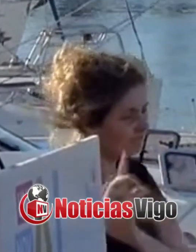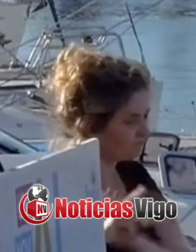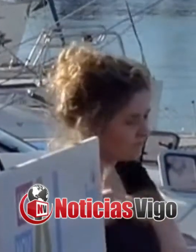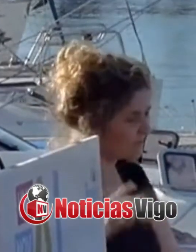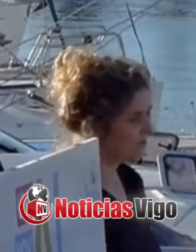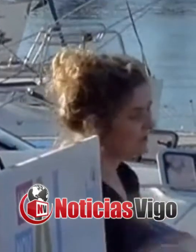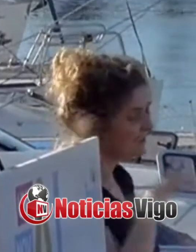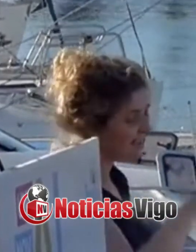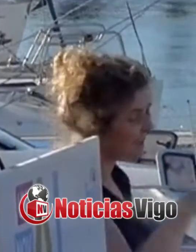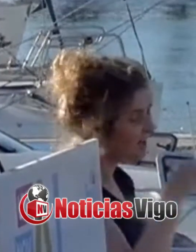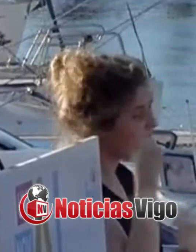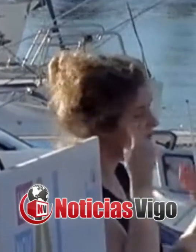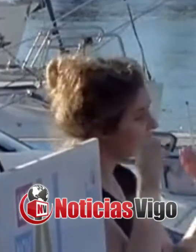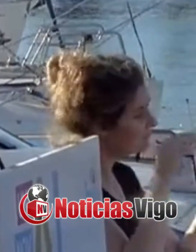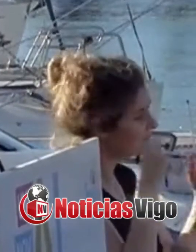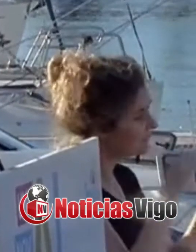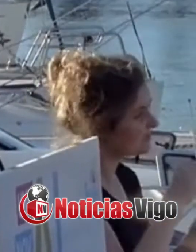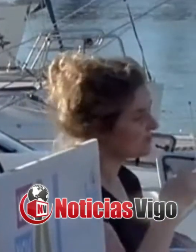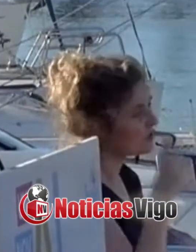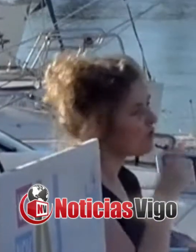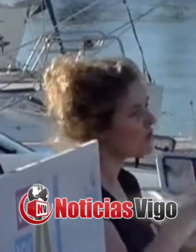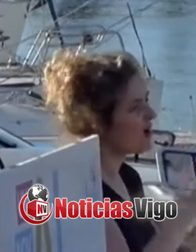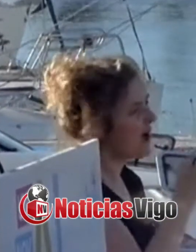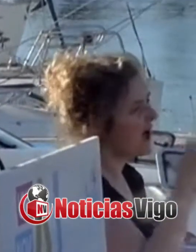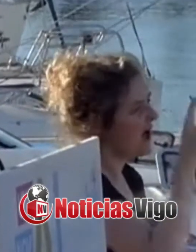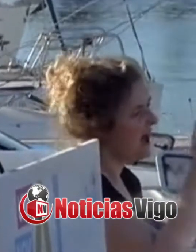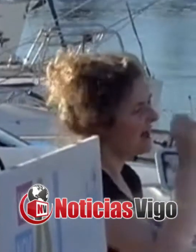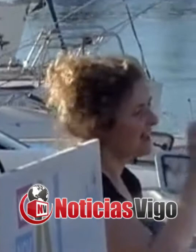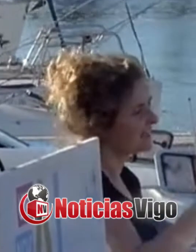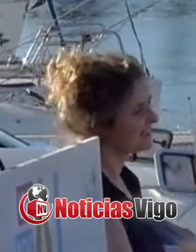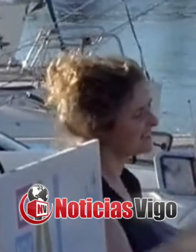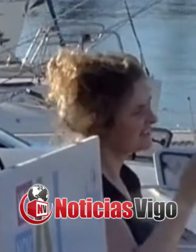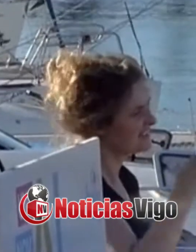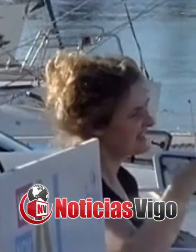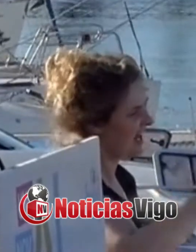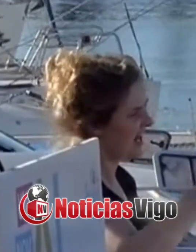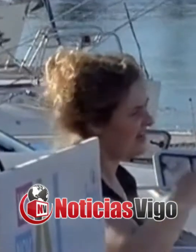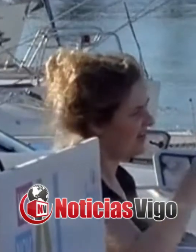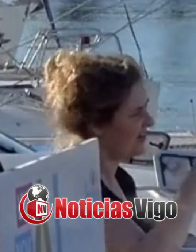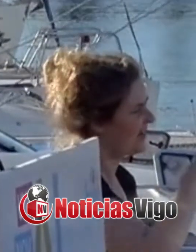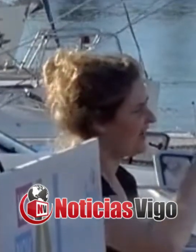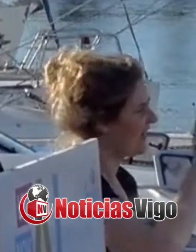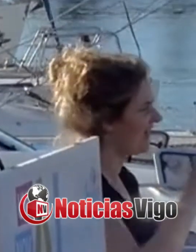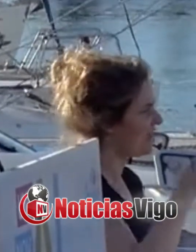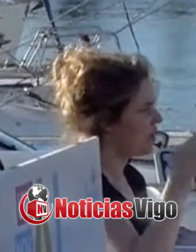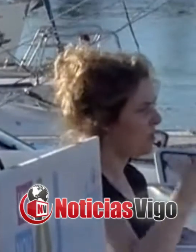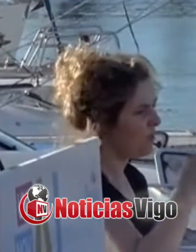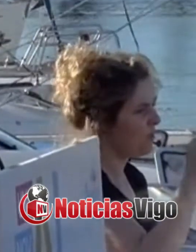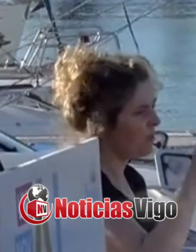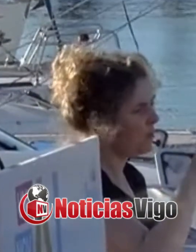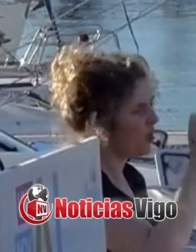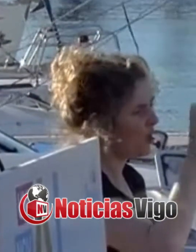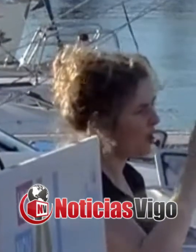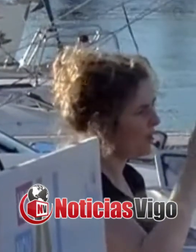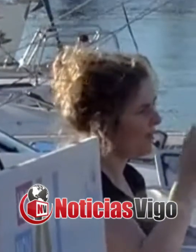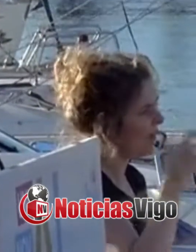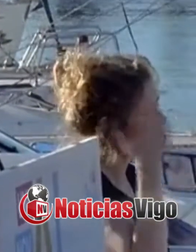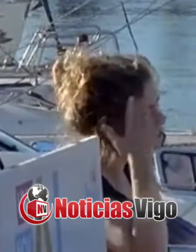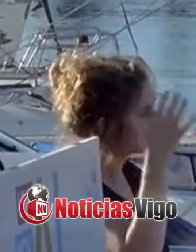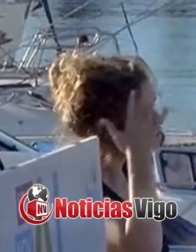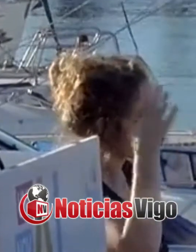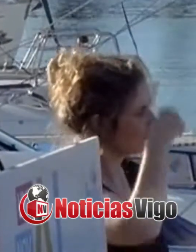Aquel mozo chamábase Alexandre Bóveda e levaba no corazón os soños dunha nova